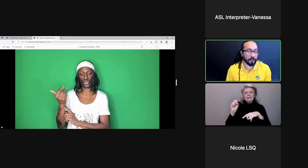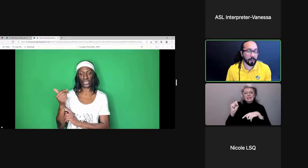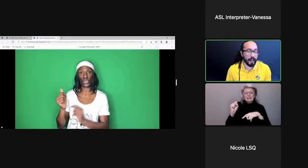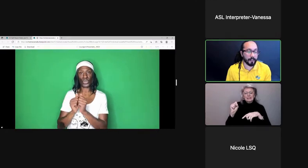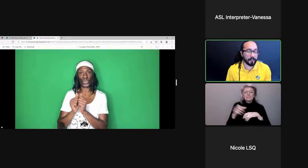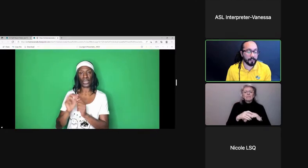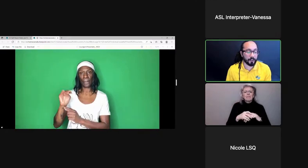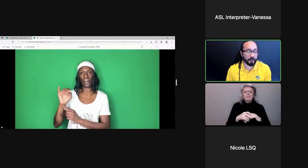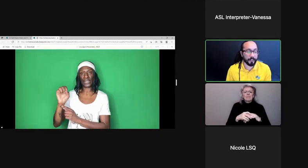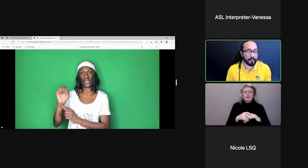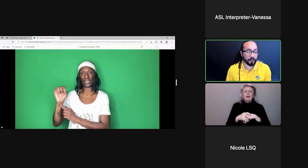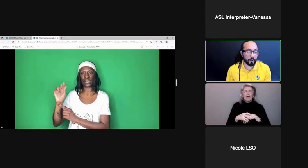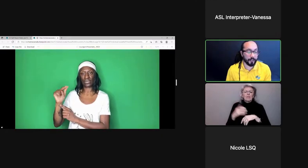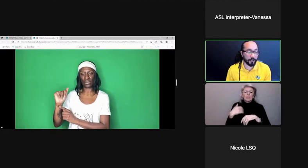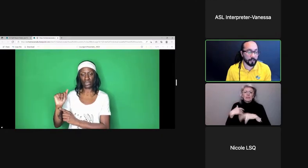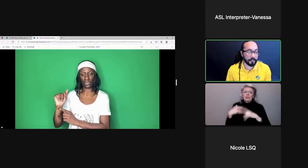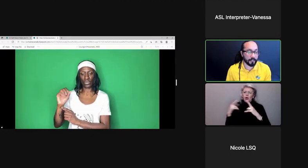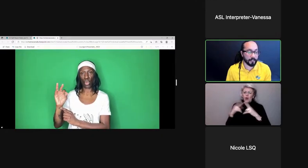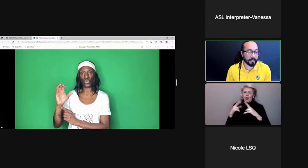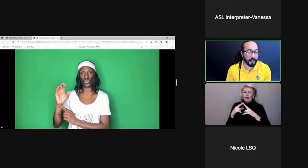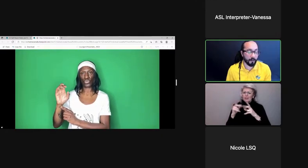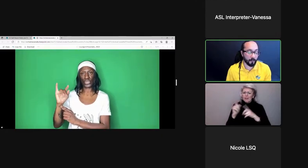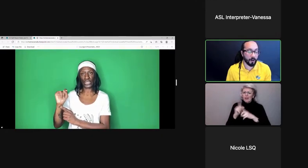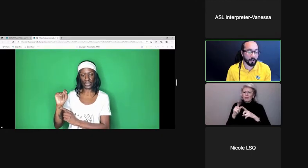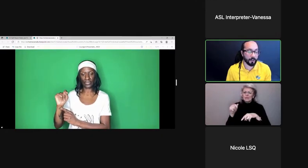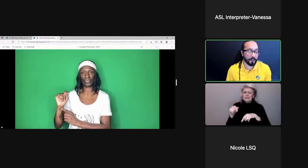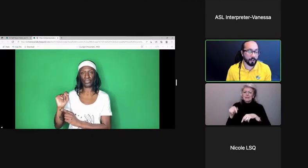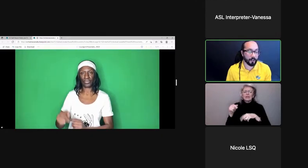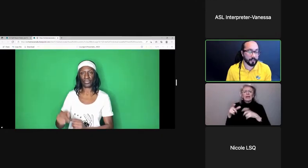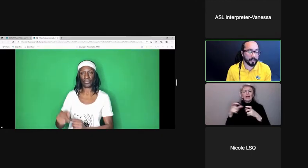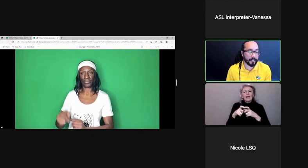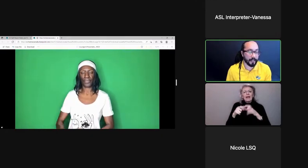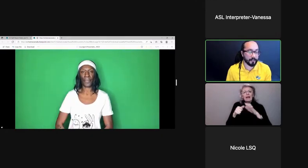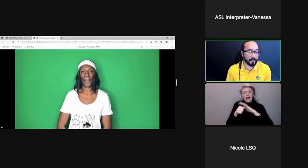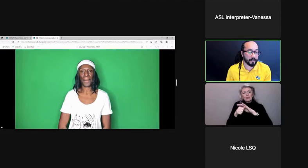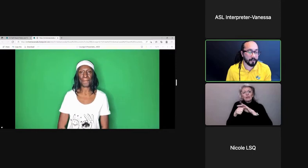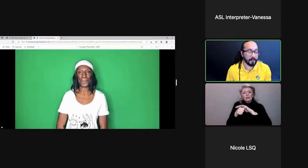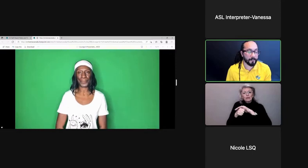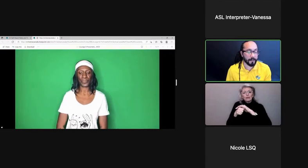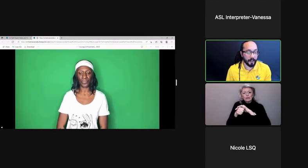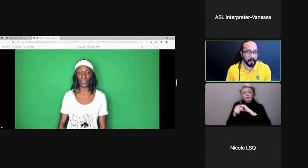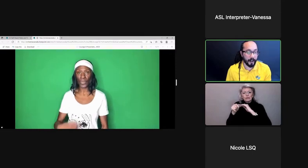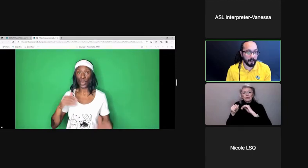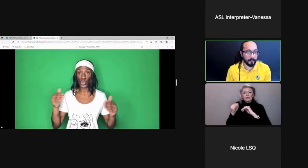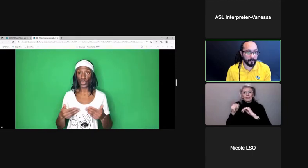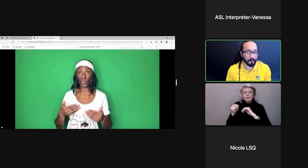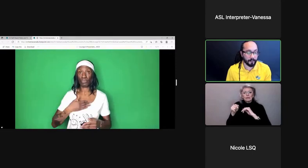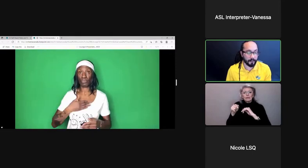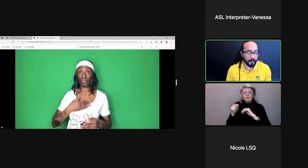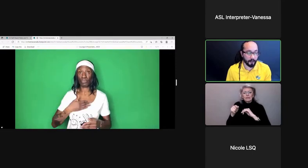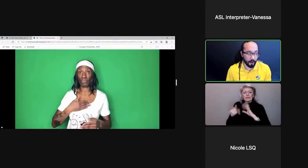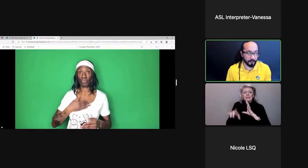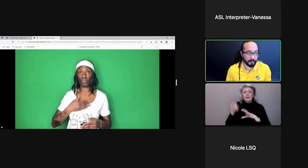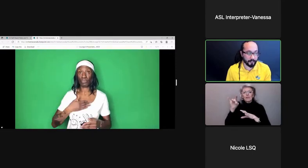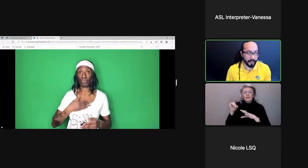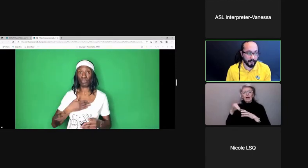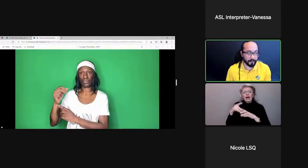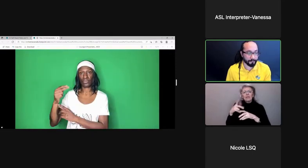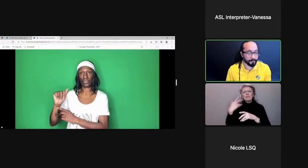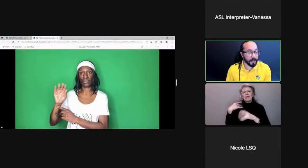Je reconnais également que l'île de la Tortue est ouverte par le traité